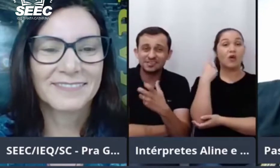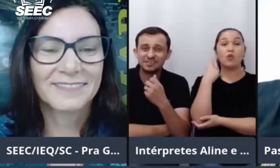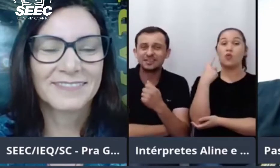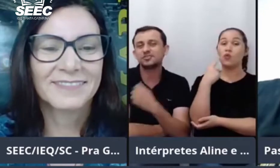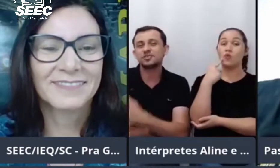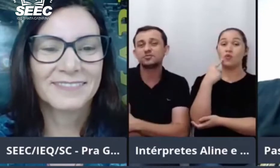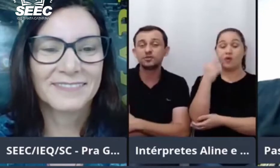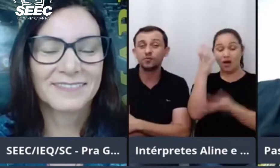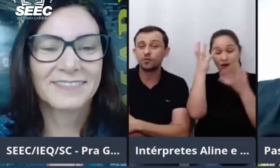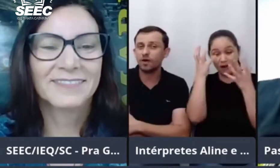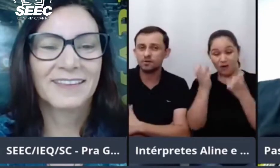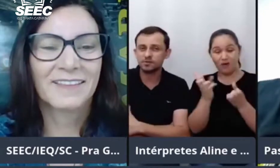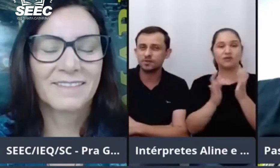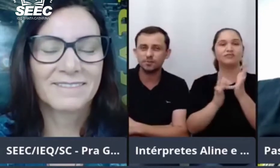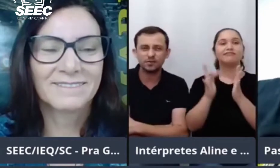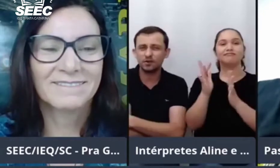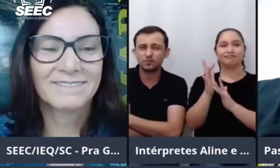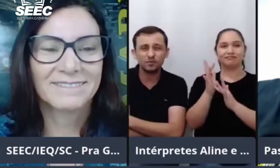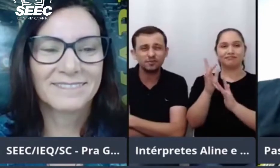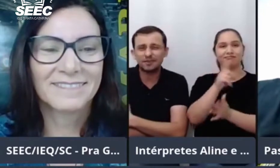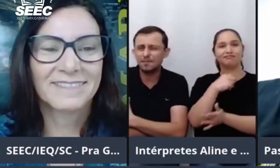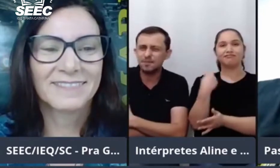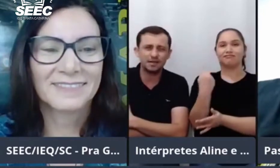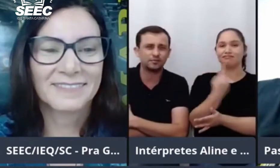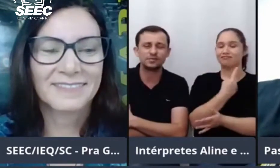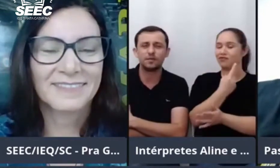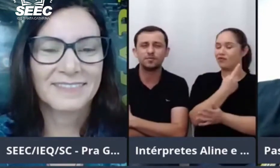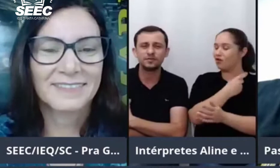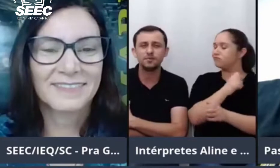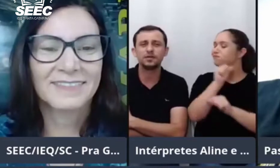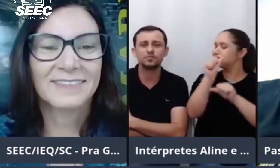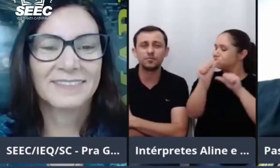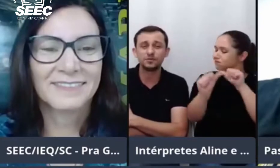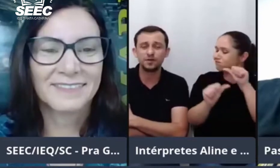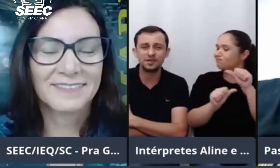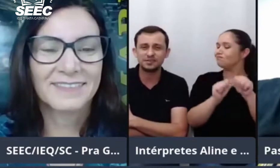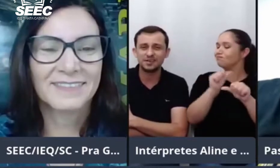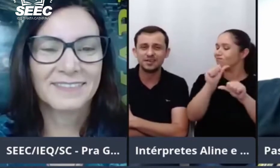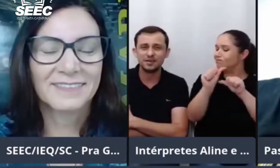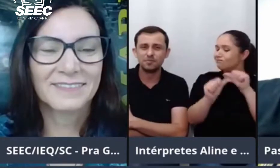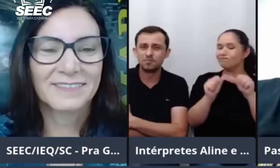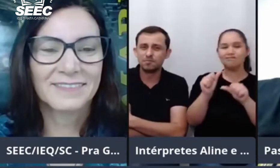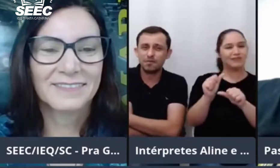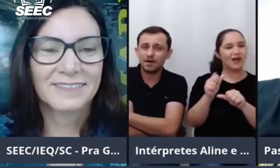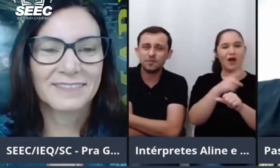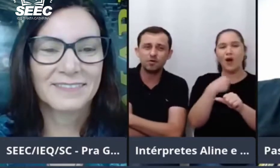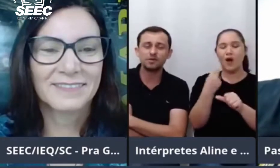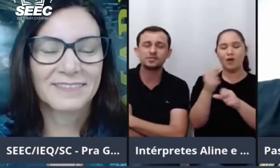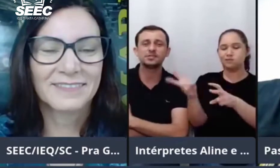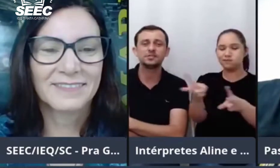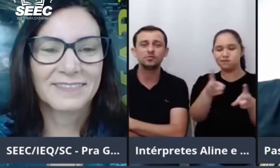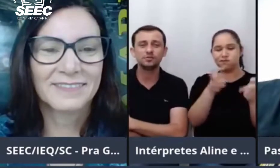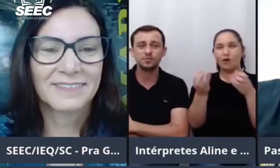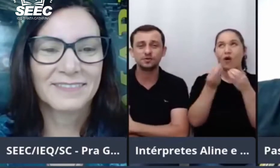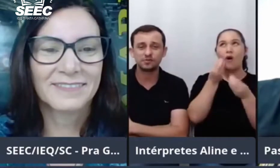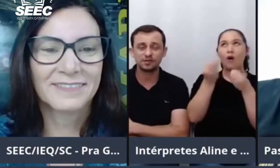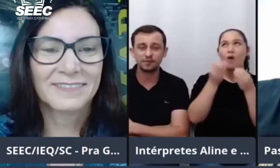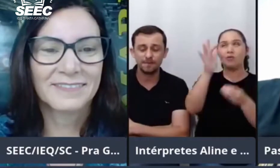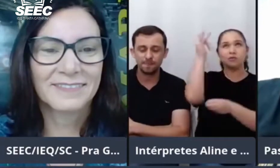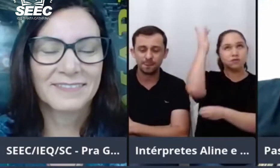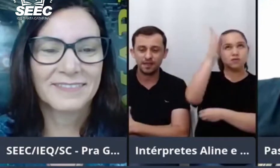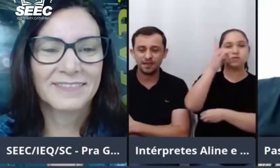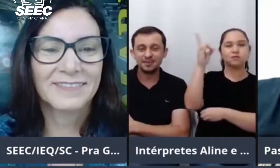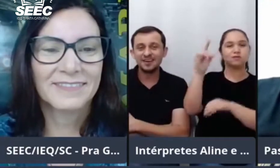surdas aceitando Jesus. Então, foi algo, assim, para nós, foi tremendo, sabe? Foi tremendo. Foi uma experiência maravilhosa, assim, com o Espírito